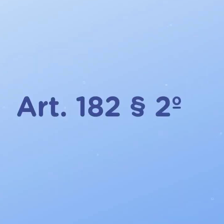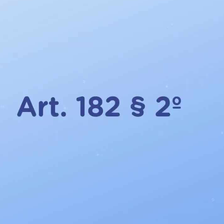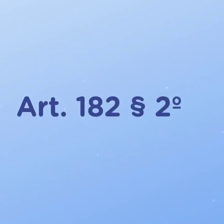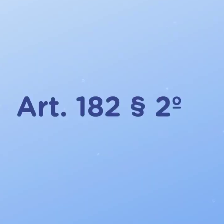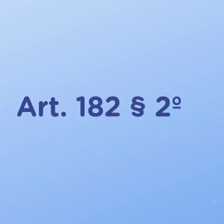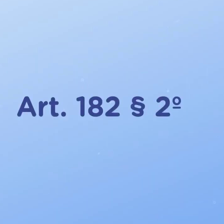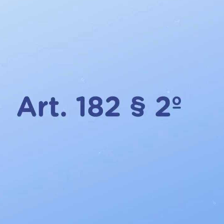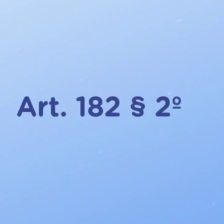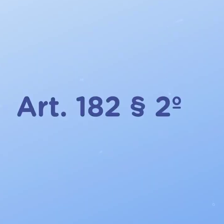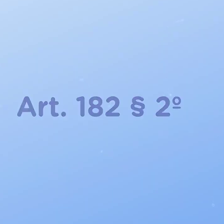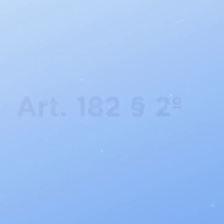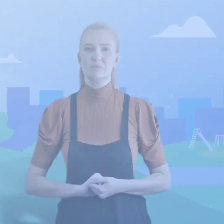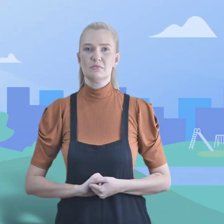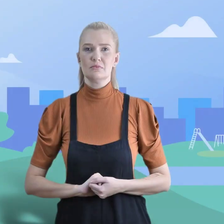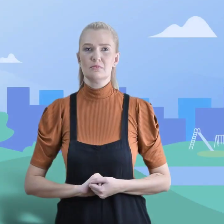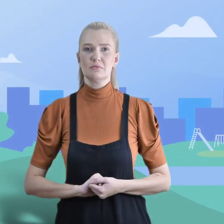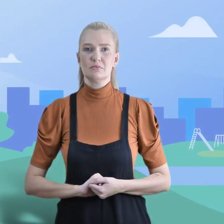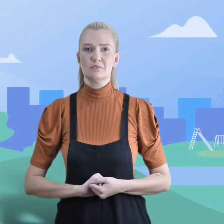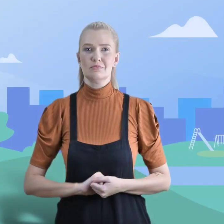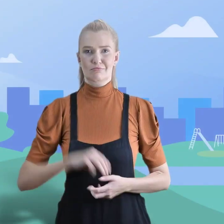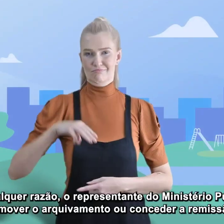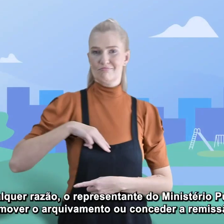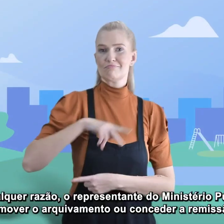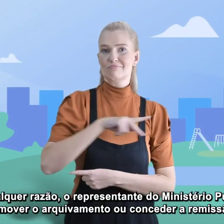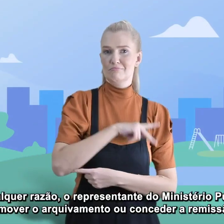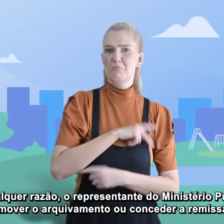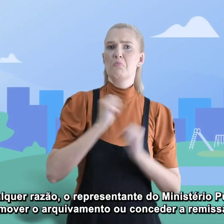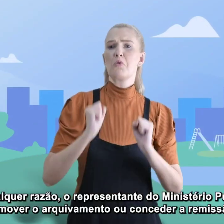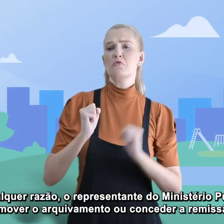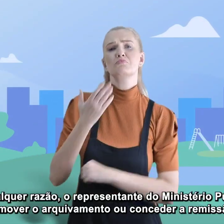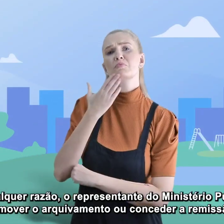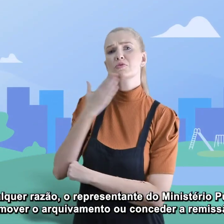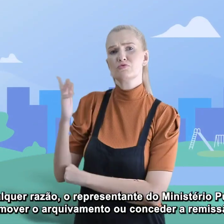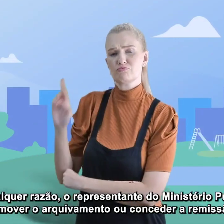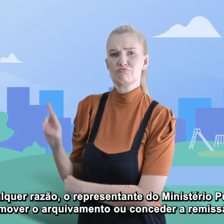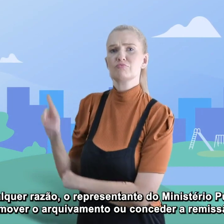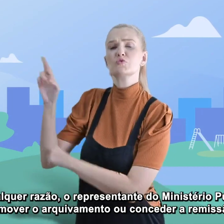Artigo 182, parágrafo 2º. Se, por qualquer razão, o representante do